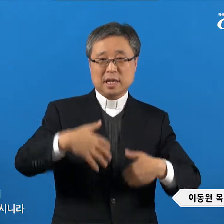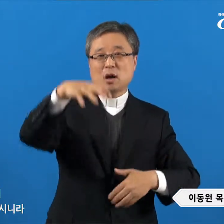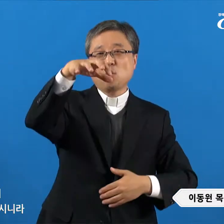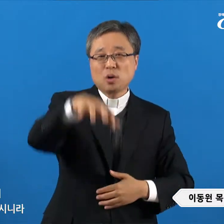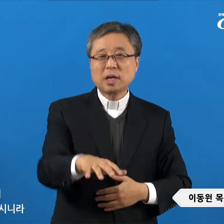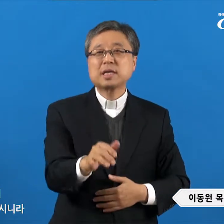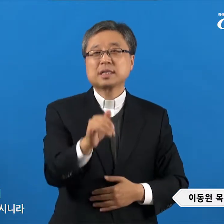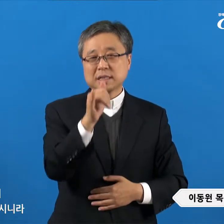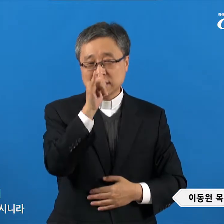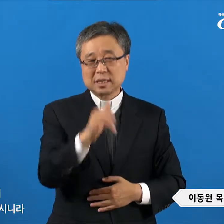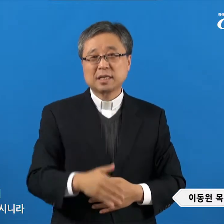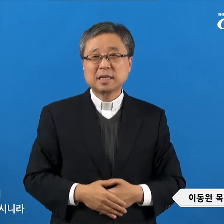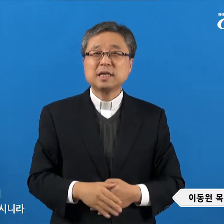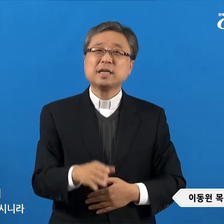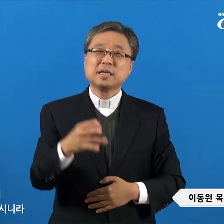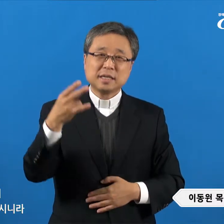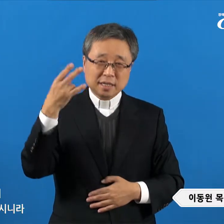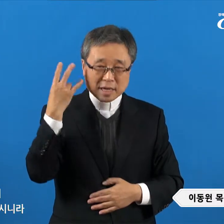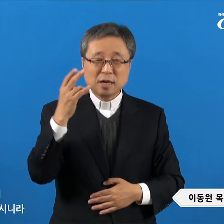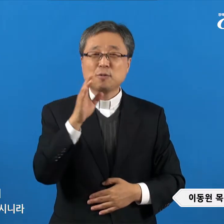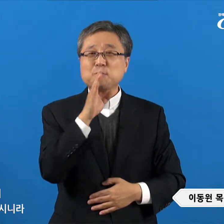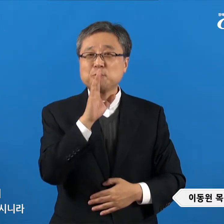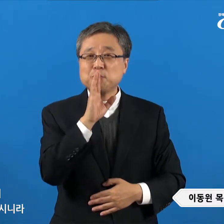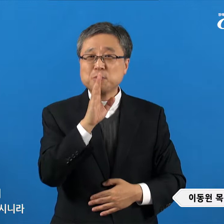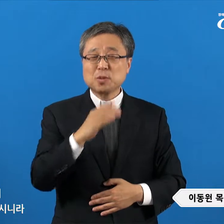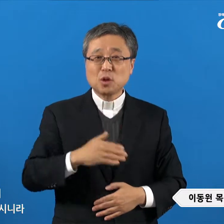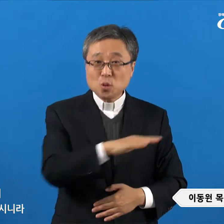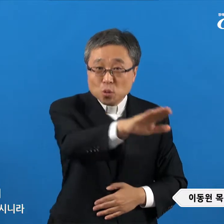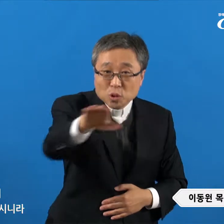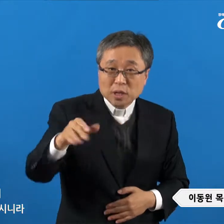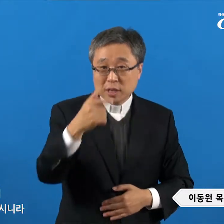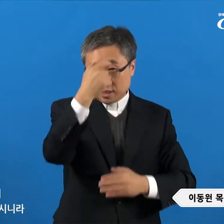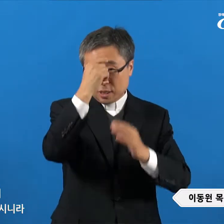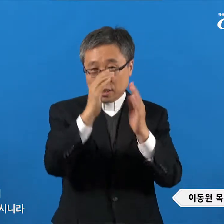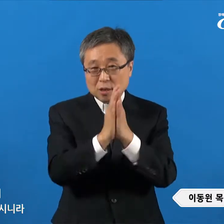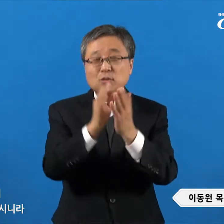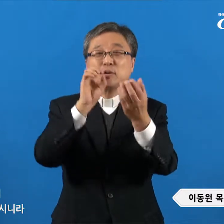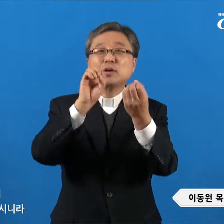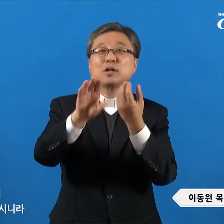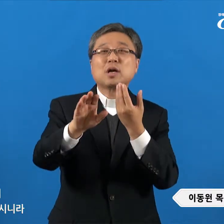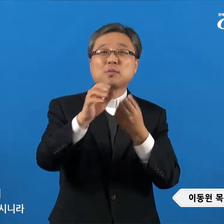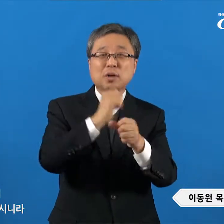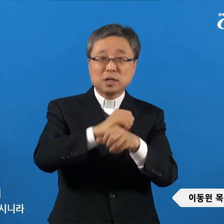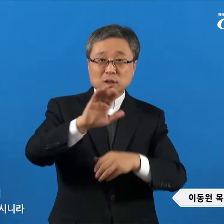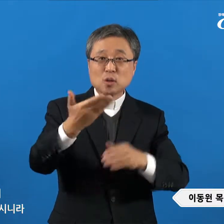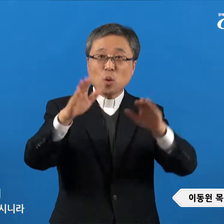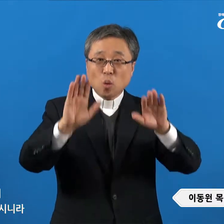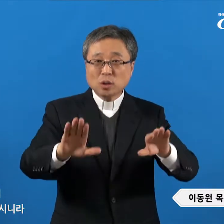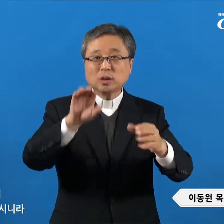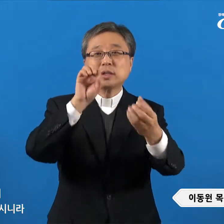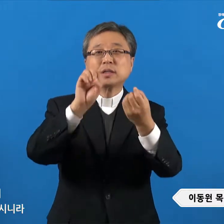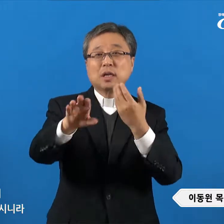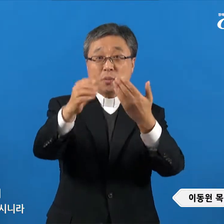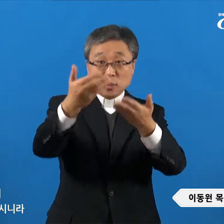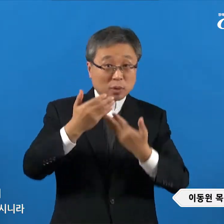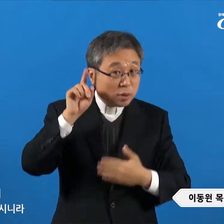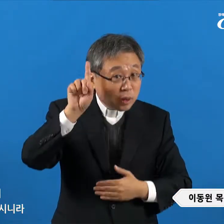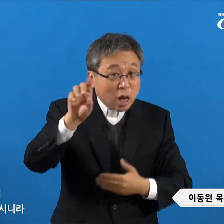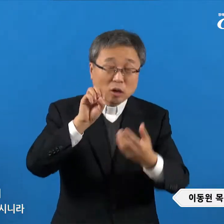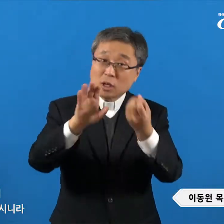있으리라. 네, 그는 우리의 기도를 응답하시되 오늘 응답하십니다. 내일 응답하는 것이 아니라